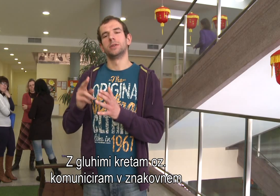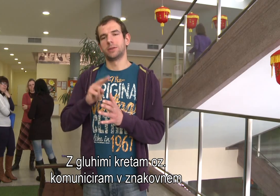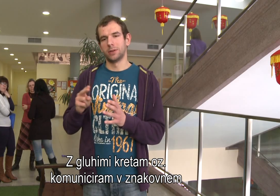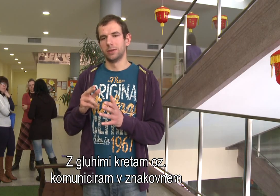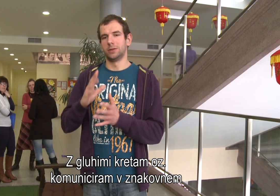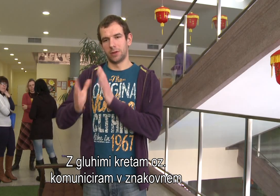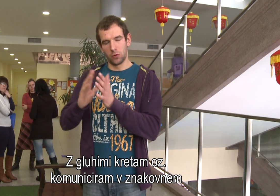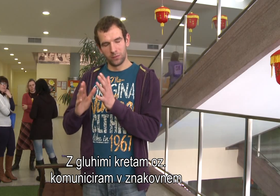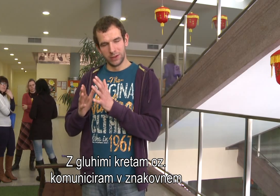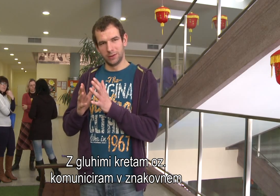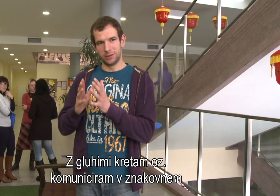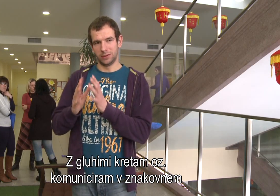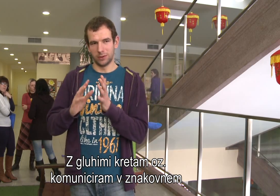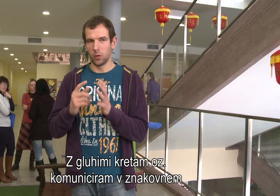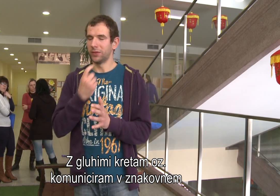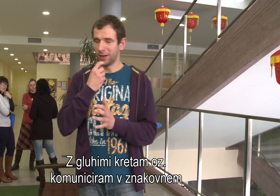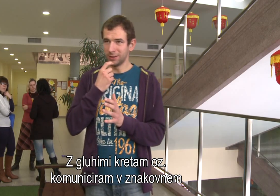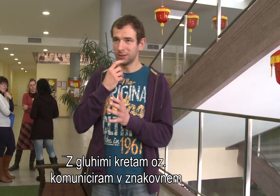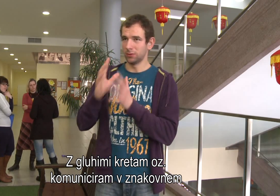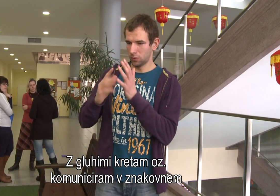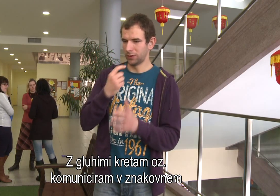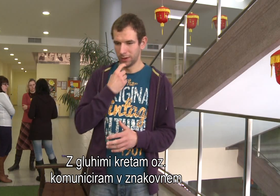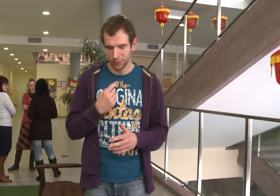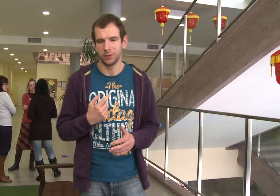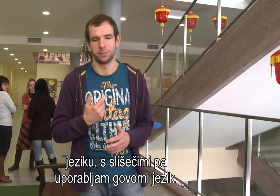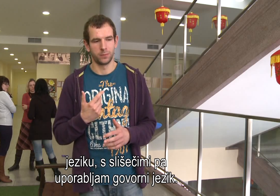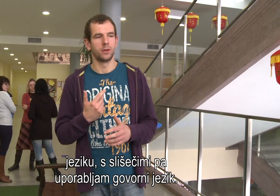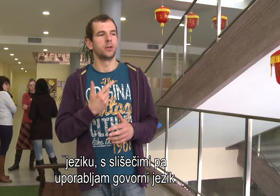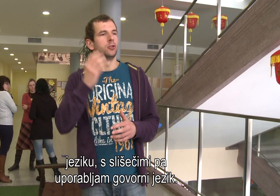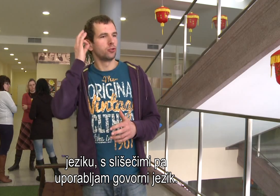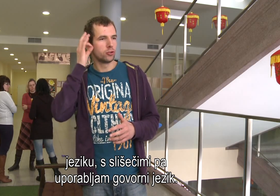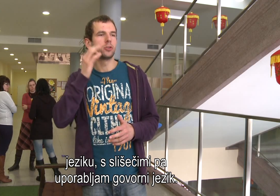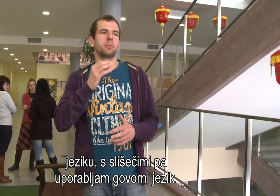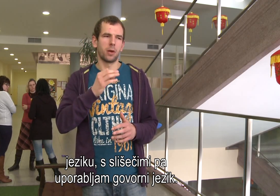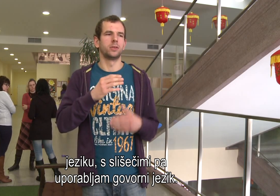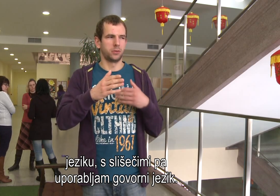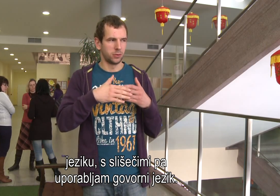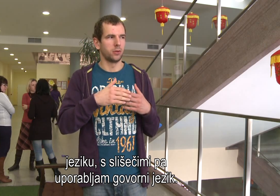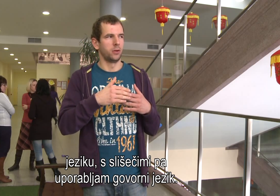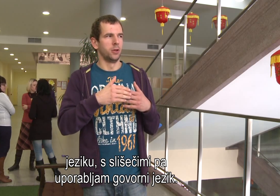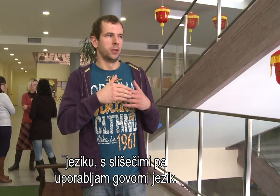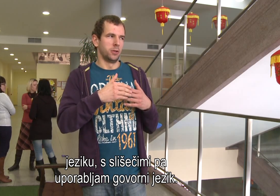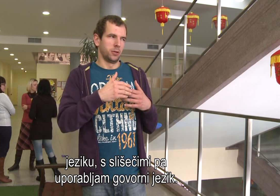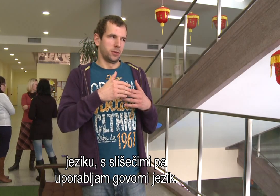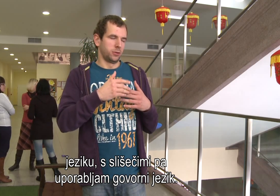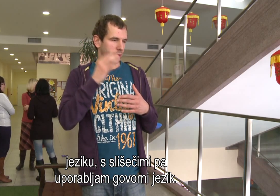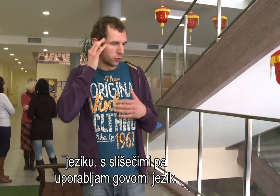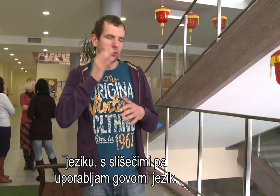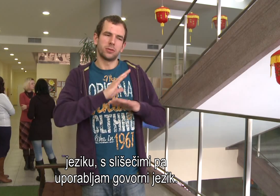Z gluhimi kretam oziroma komuniciram v znakovnem jeziku, z slišečimi pa seveda